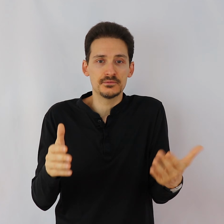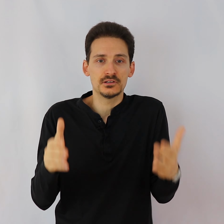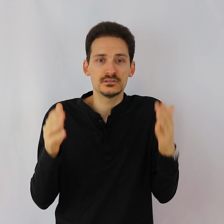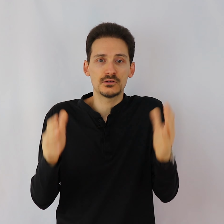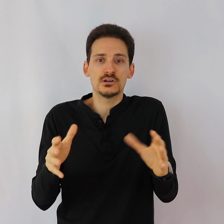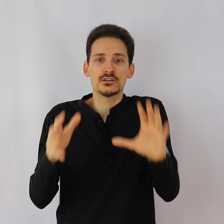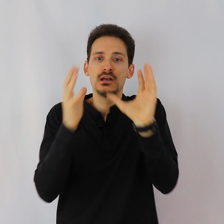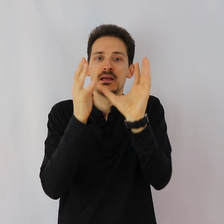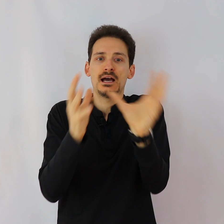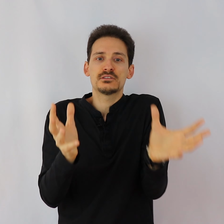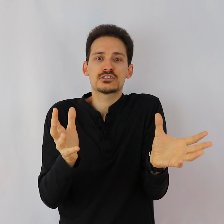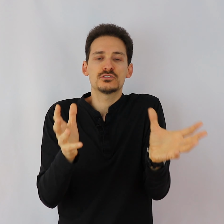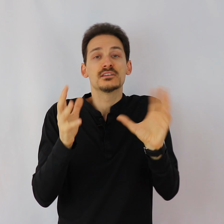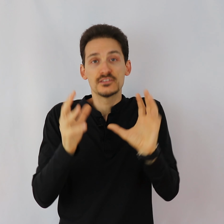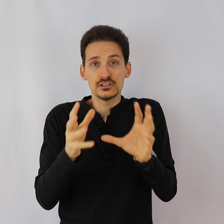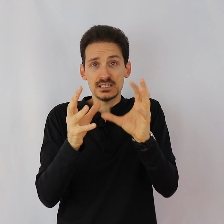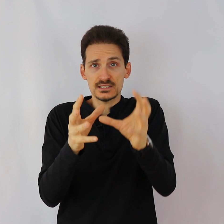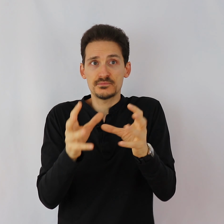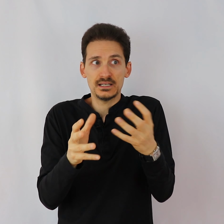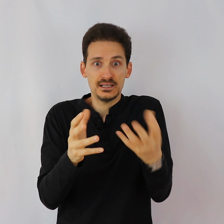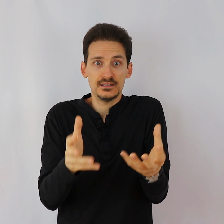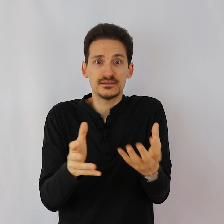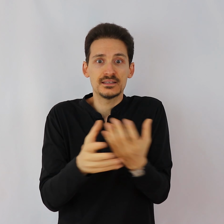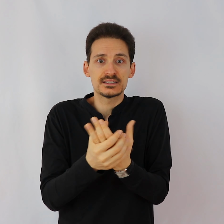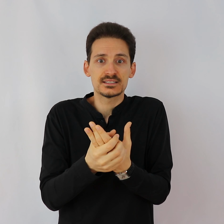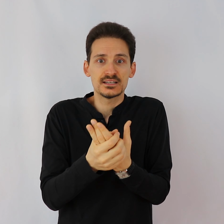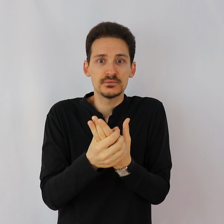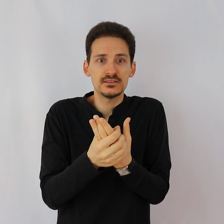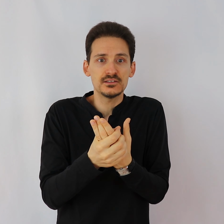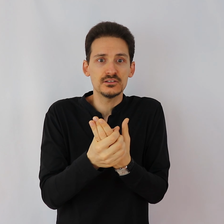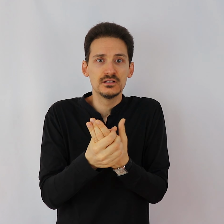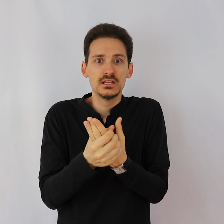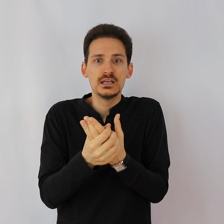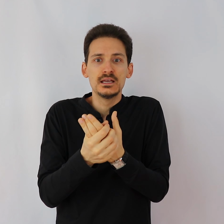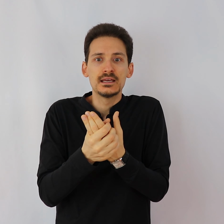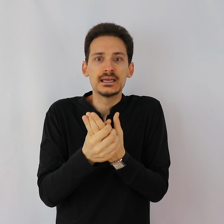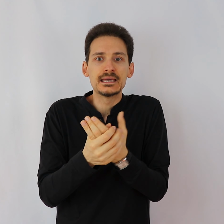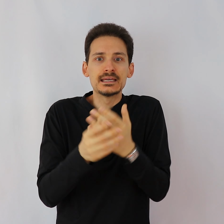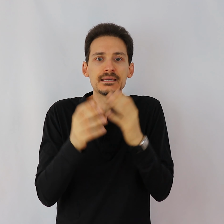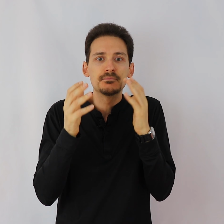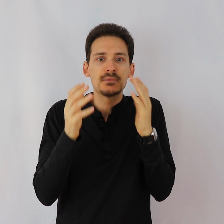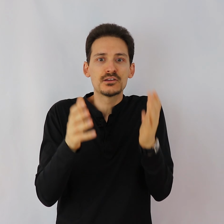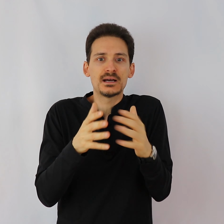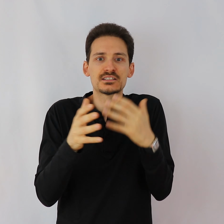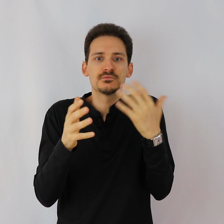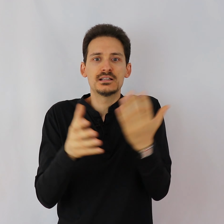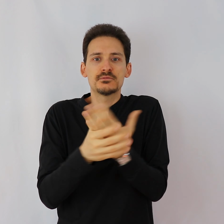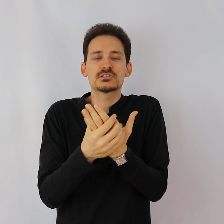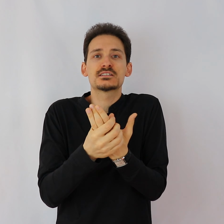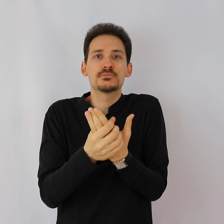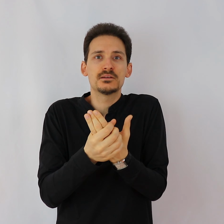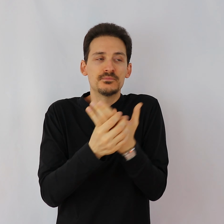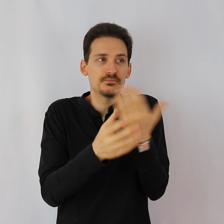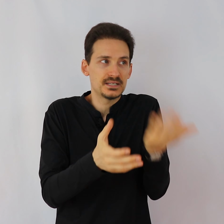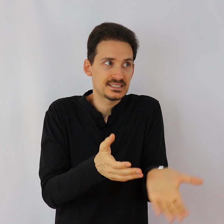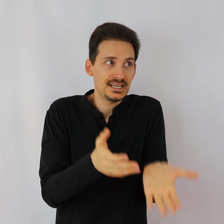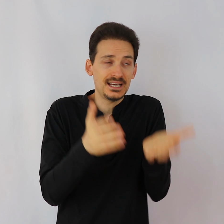libro de acuerdo hay unas condiciones para hacer este servicio hay un máximo de libros que se pueden prestar